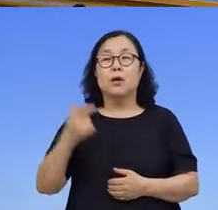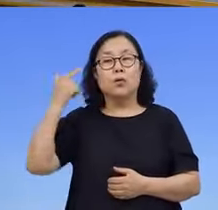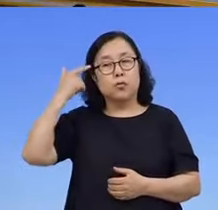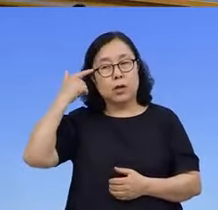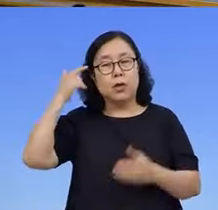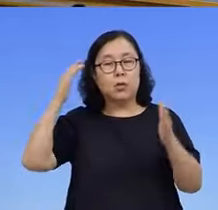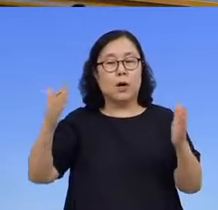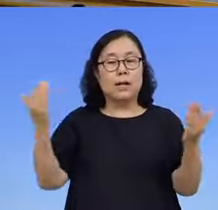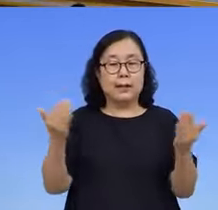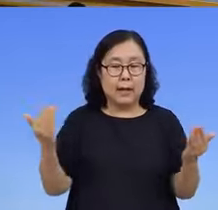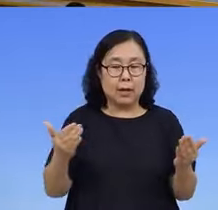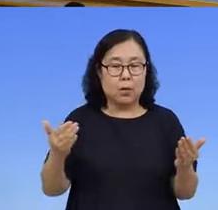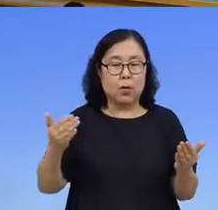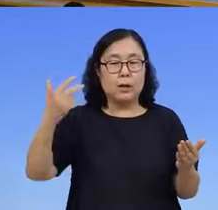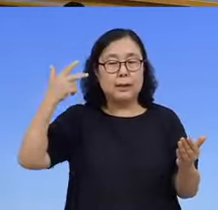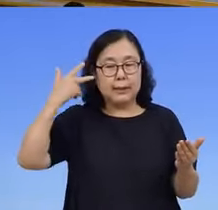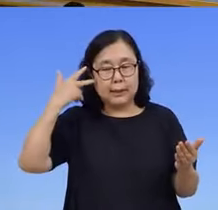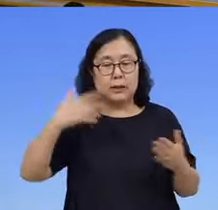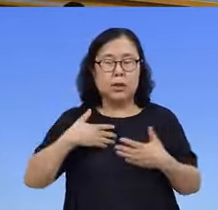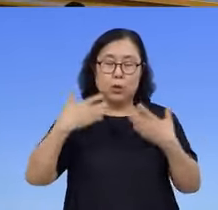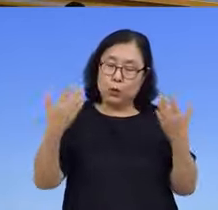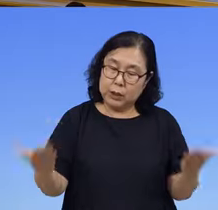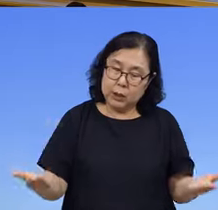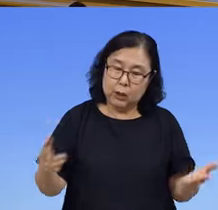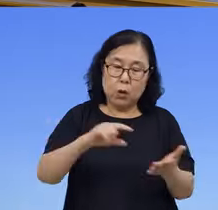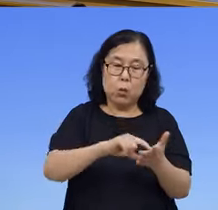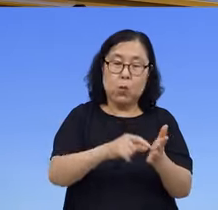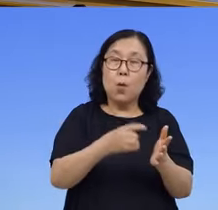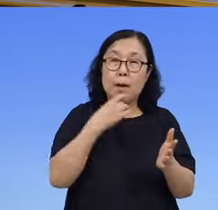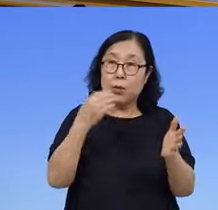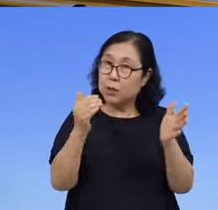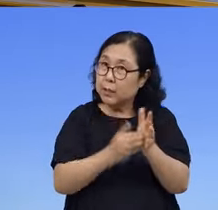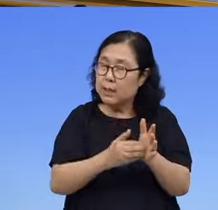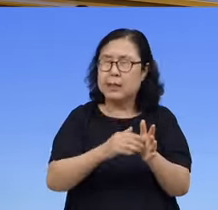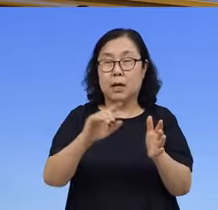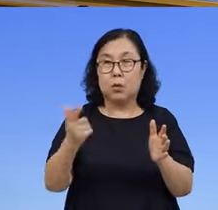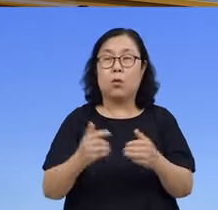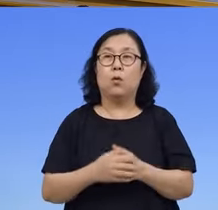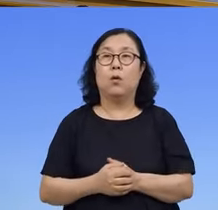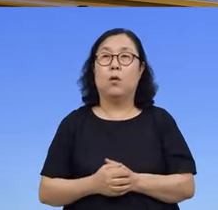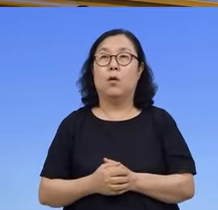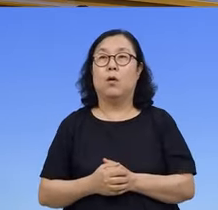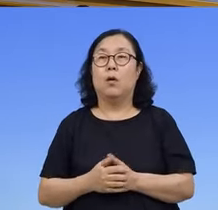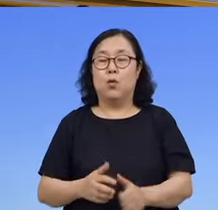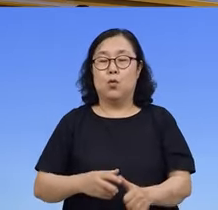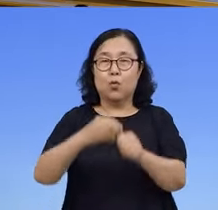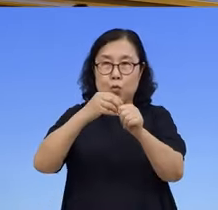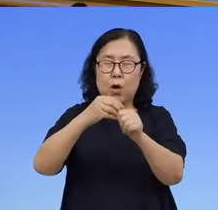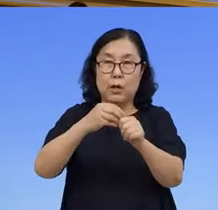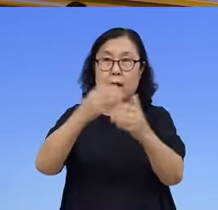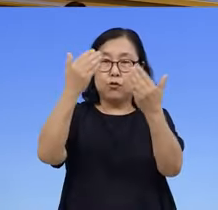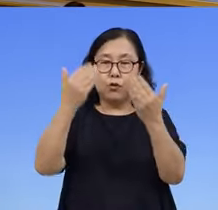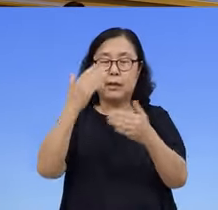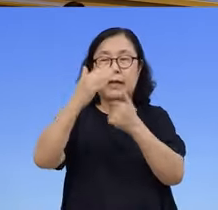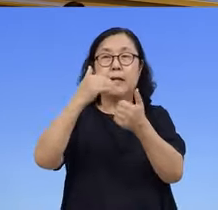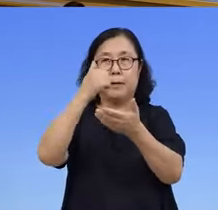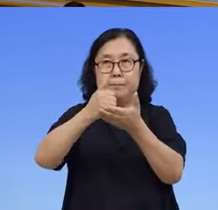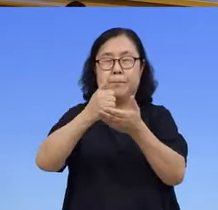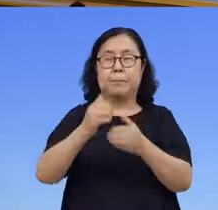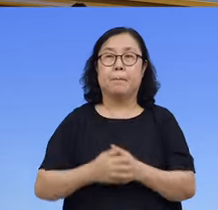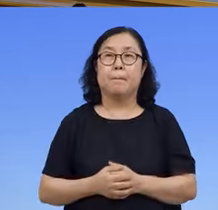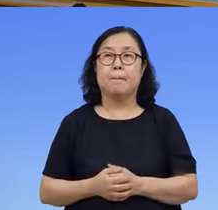동안에 일을 하시고 하루를 쉬는 지침을 주신 차원에서의 안식도 있지만, 또 다른 차원에서는 이